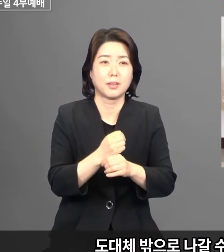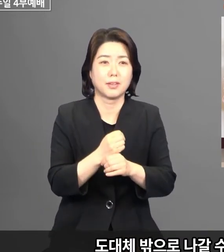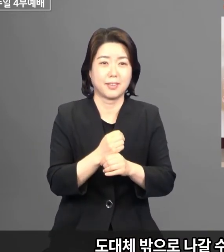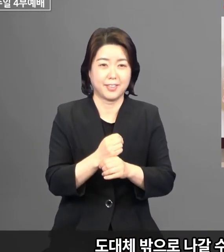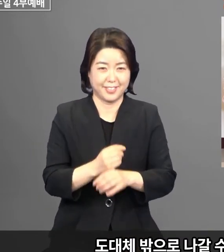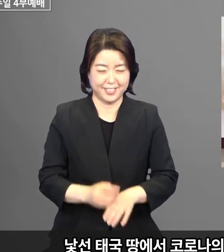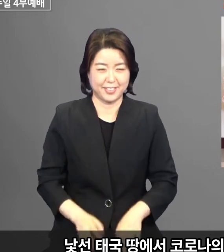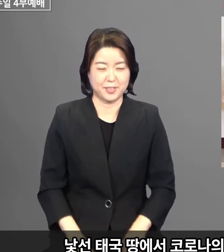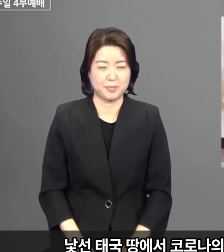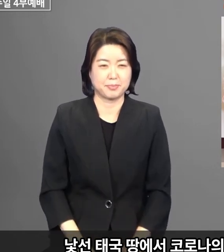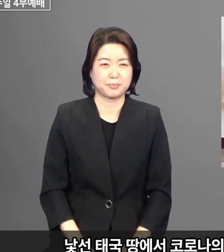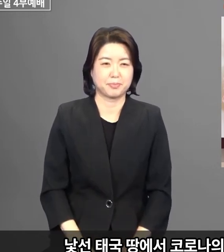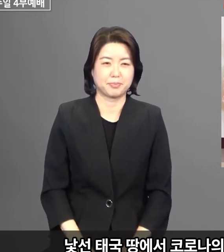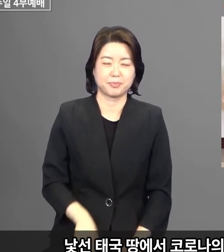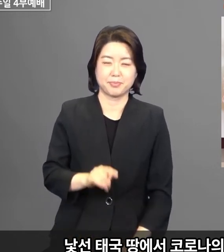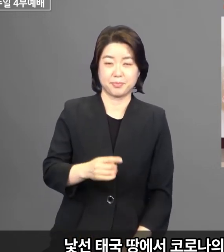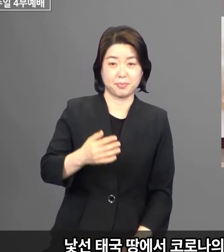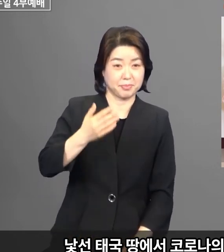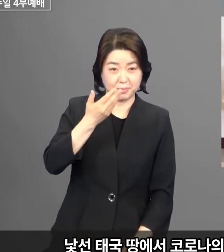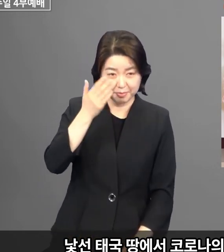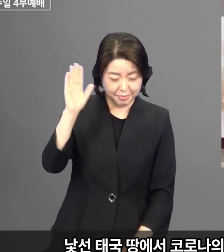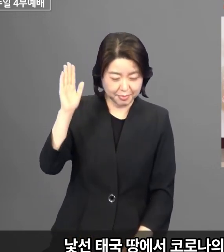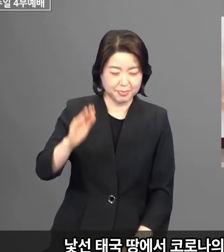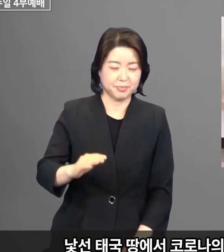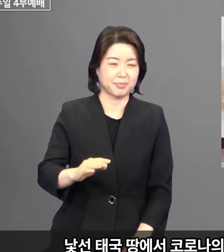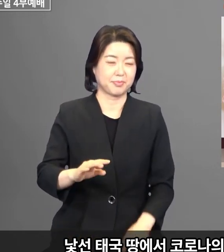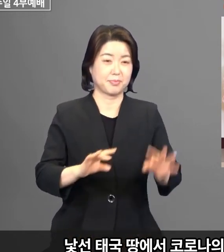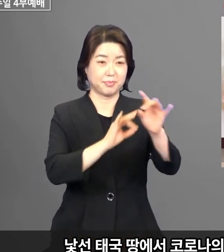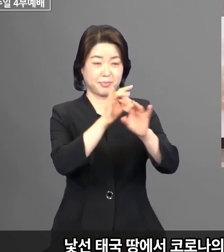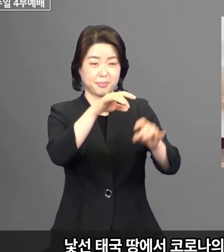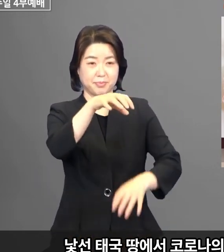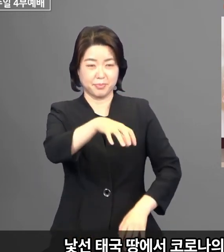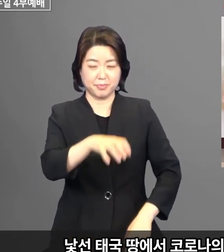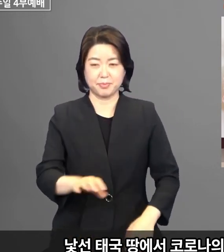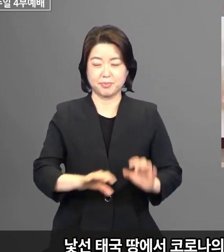물었습니다. 낯선 태국 땅에서 코로나의 가장